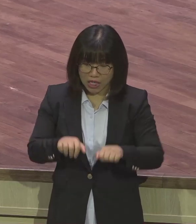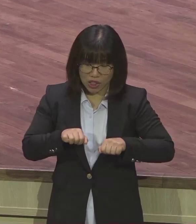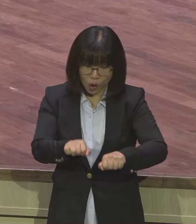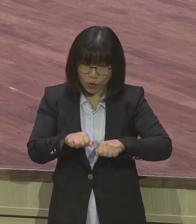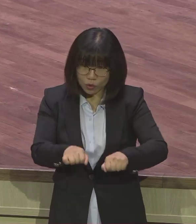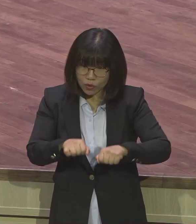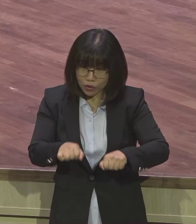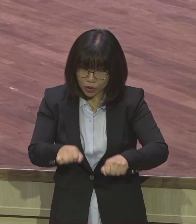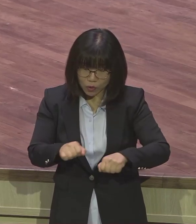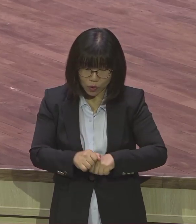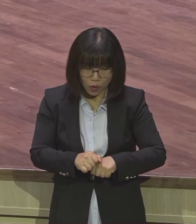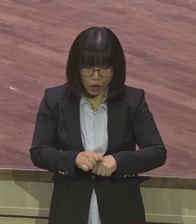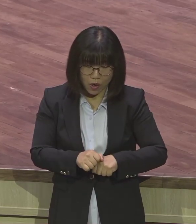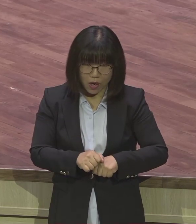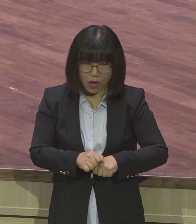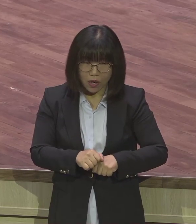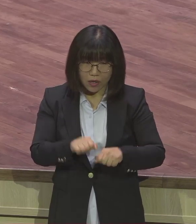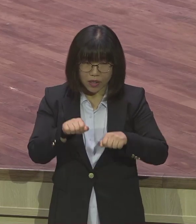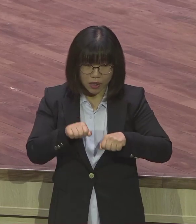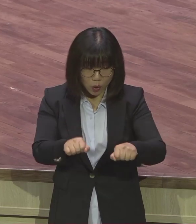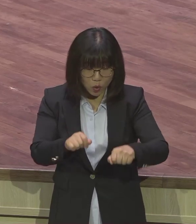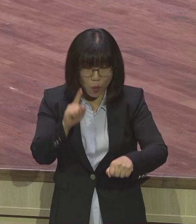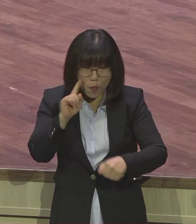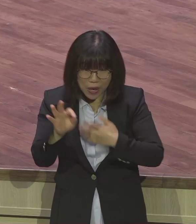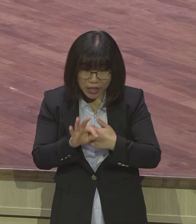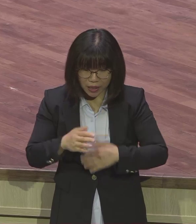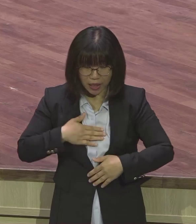제일 세계에서 청소를 제일 잘해라.